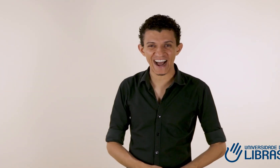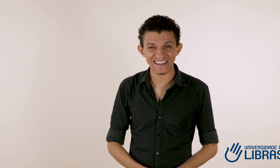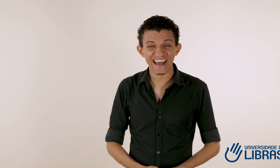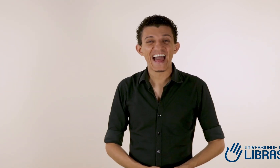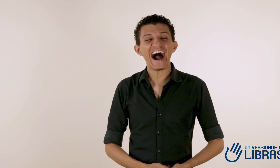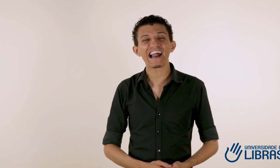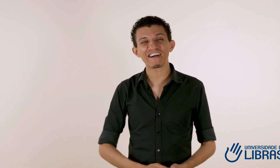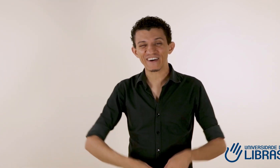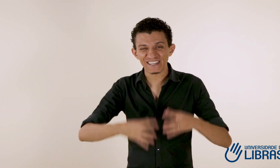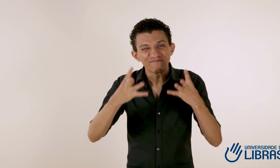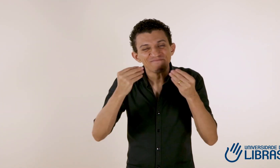ajudado. Aí ela vai fazer,